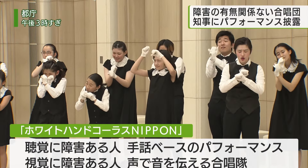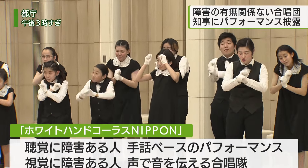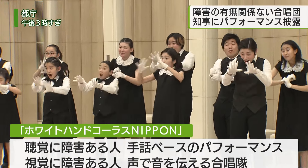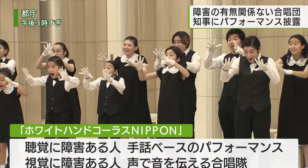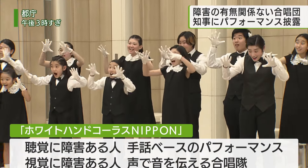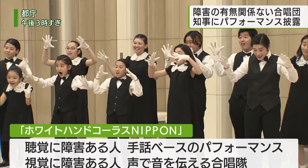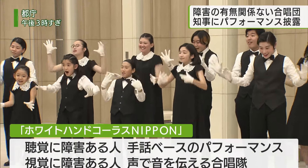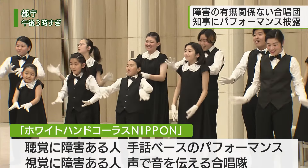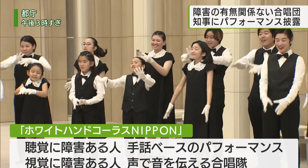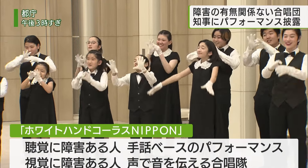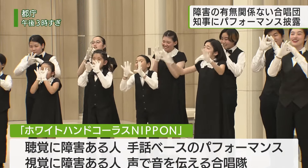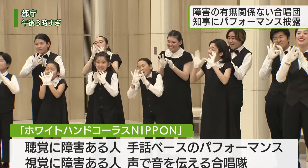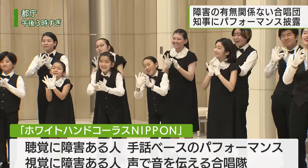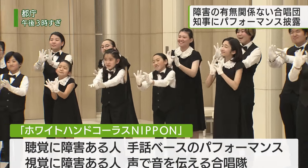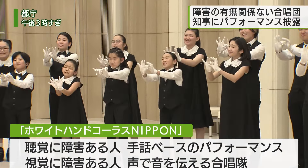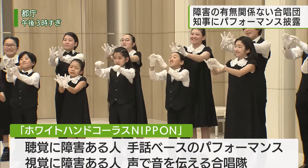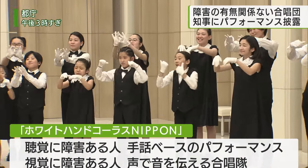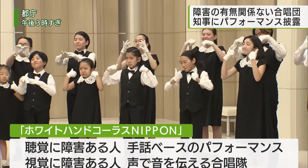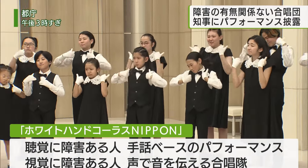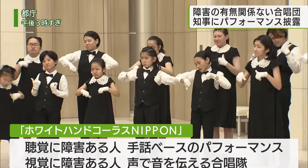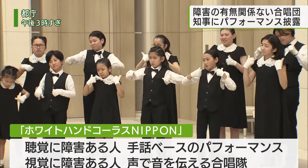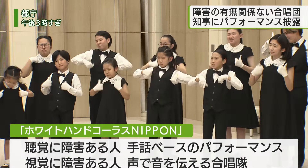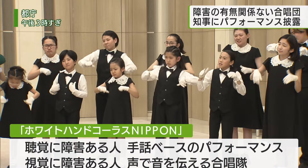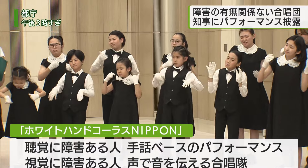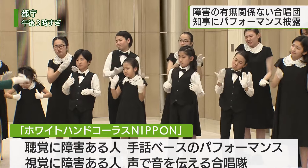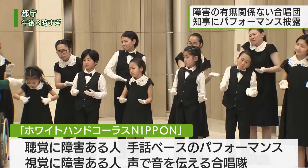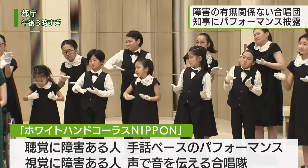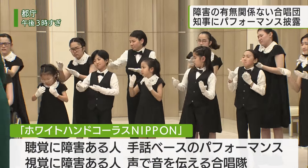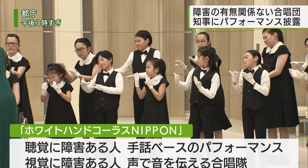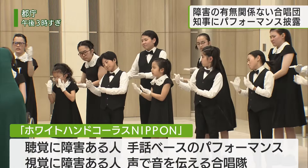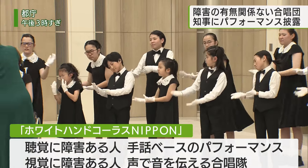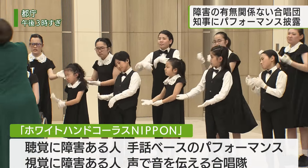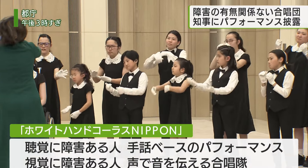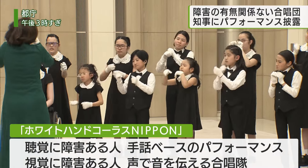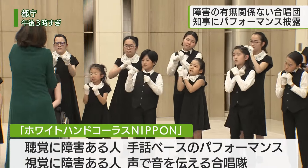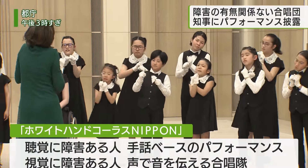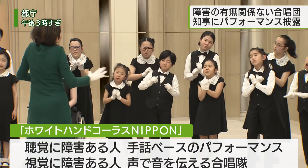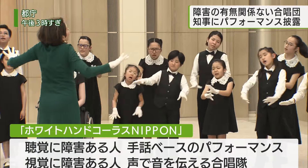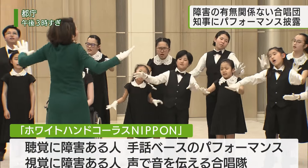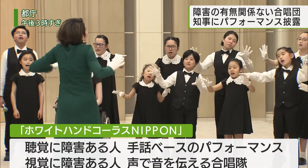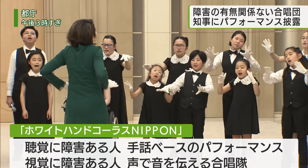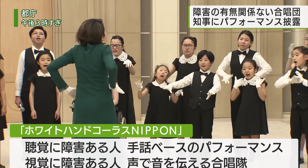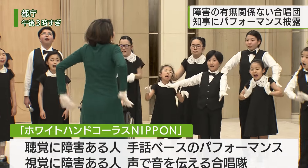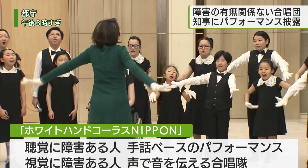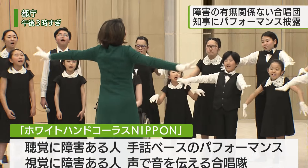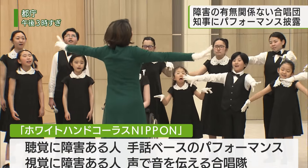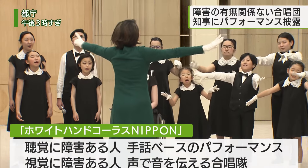話をベースにしたパフォーマンスを、視覚に障害のある人は声で音を伝えることで障害の